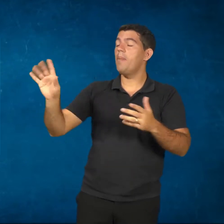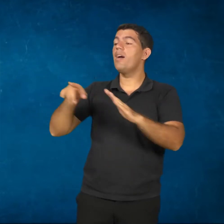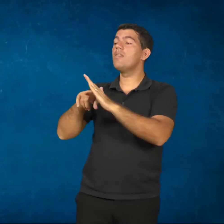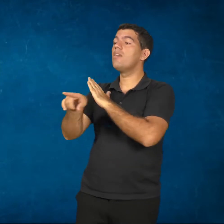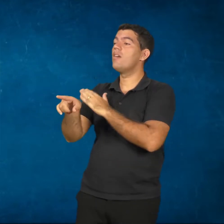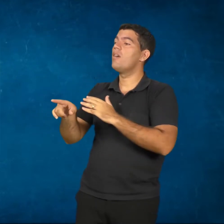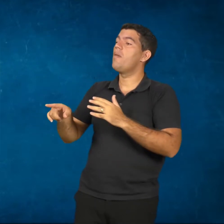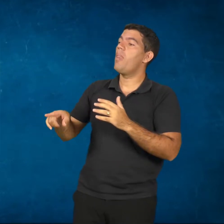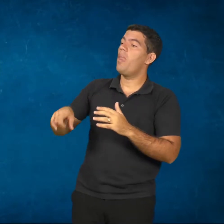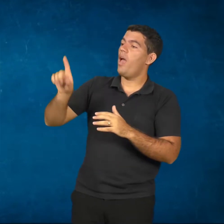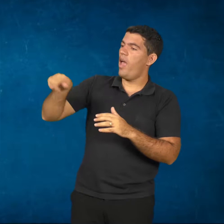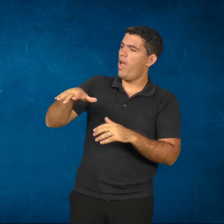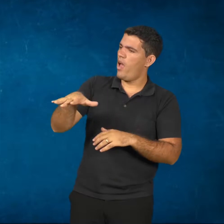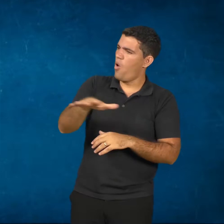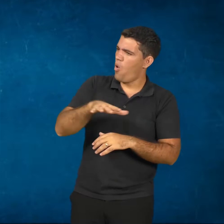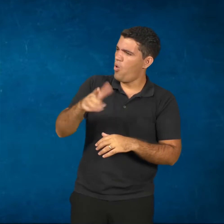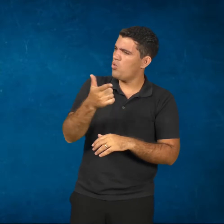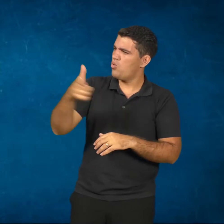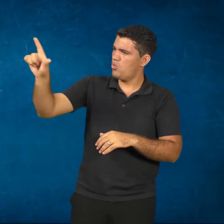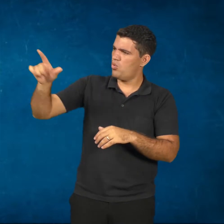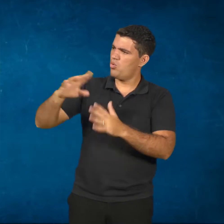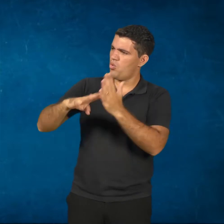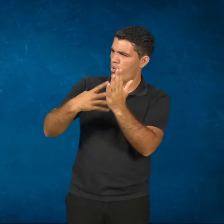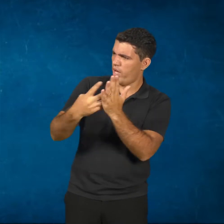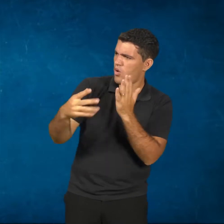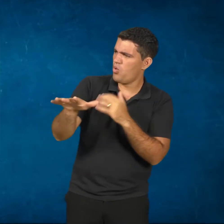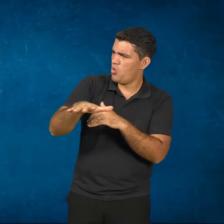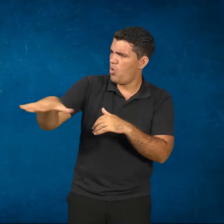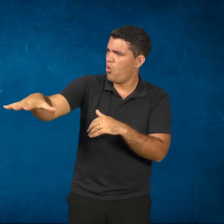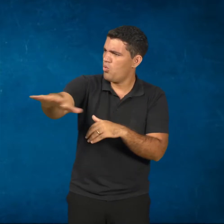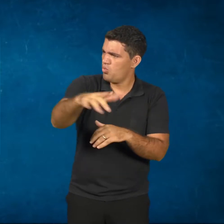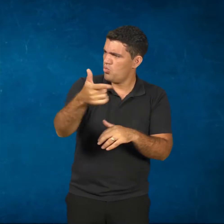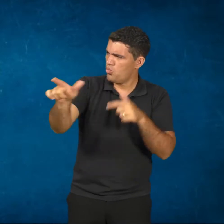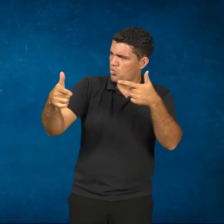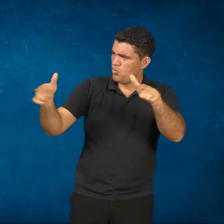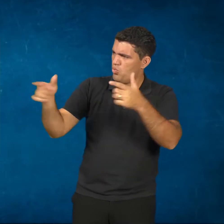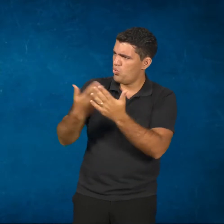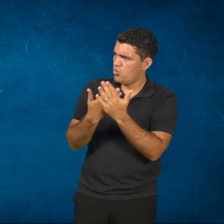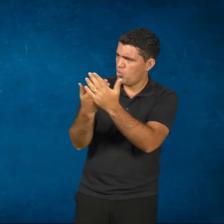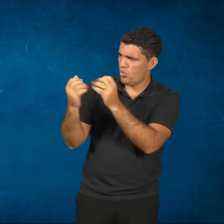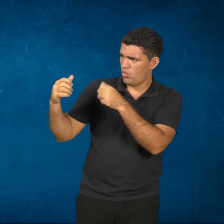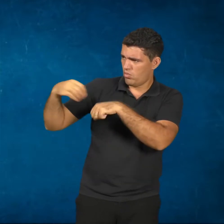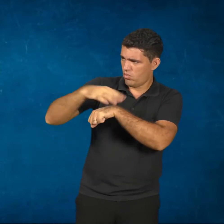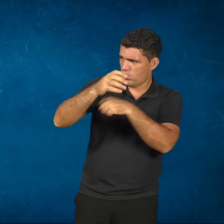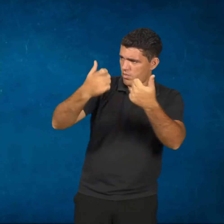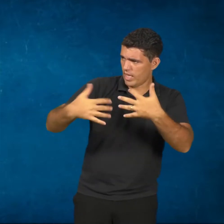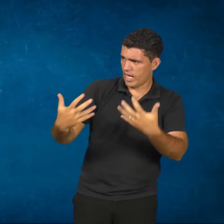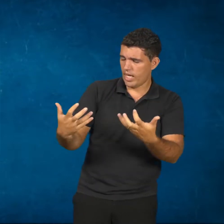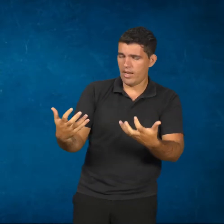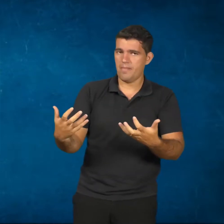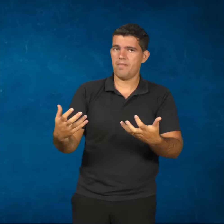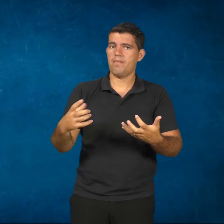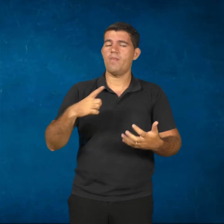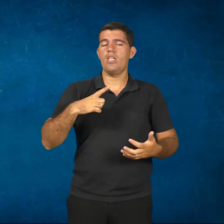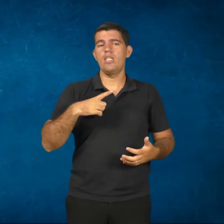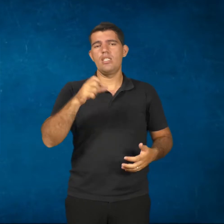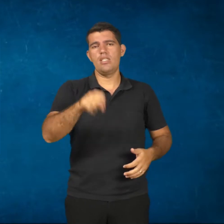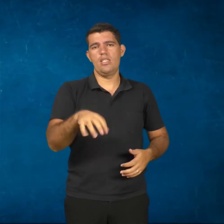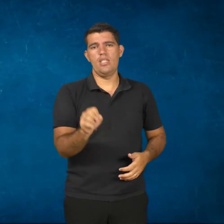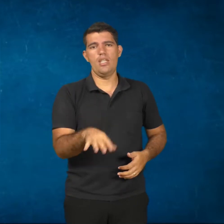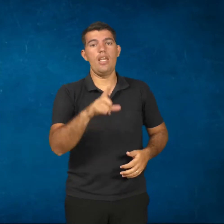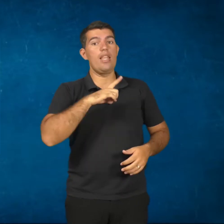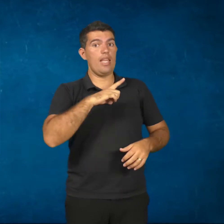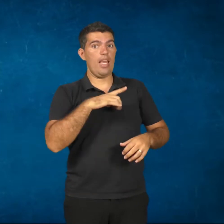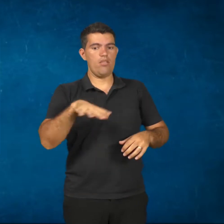campo curricular, o senhor teria algum outro ponto do campo de estudos de currículo que o senhor julga importante ressaltar nessa nossa conversa? Existe uma paralisação do